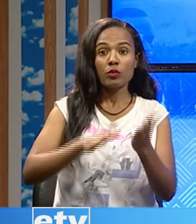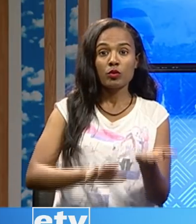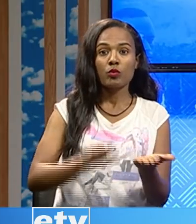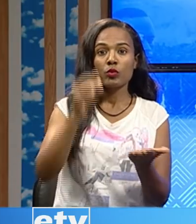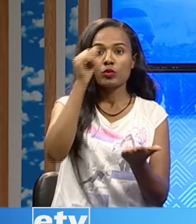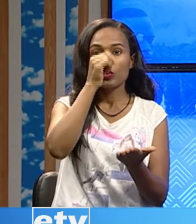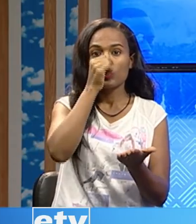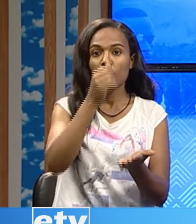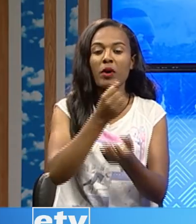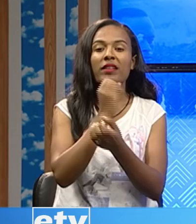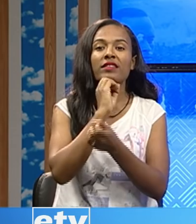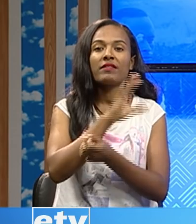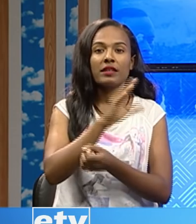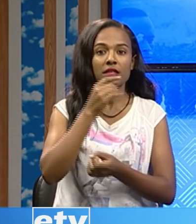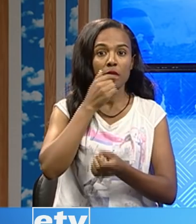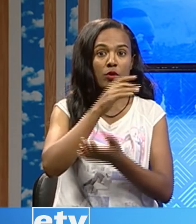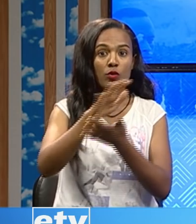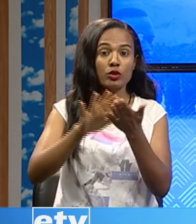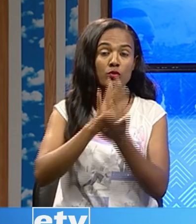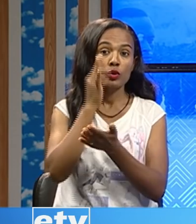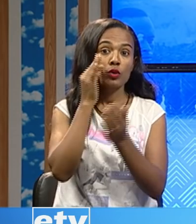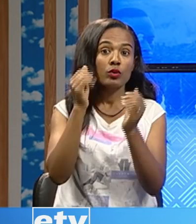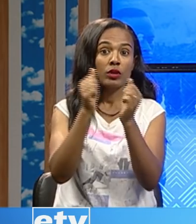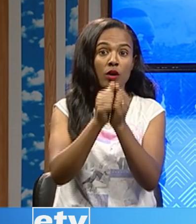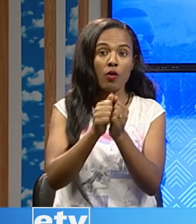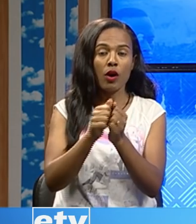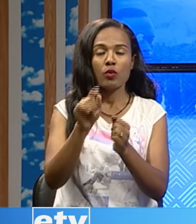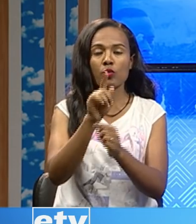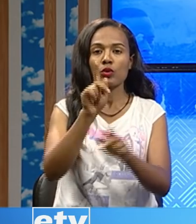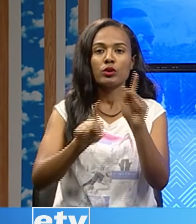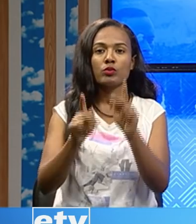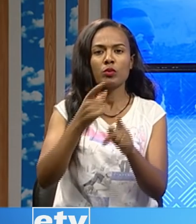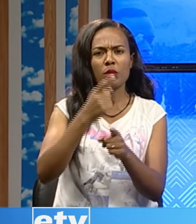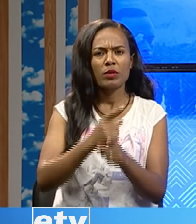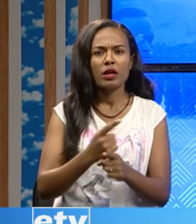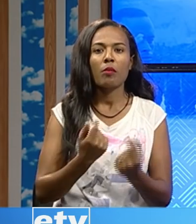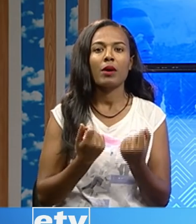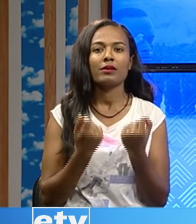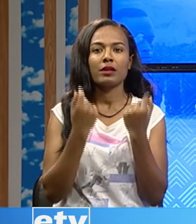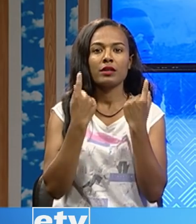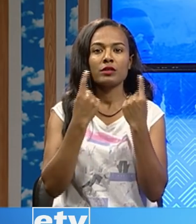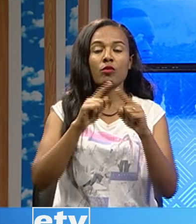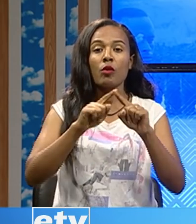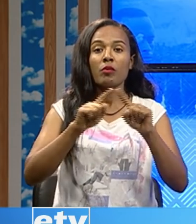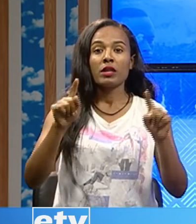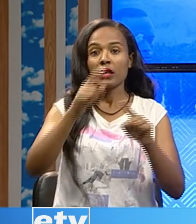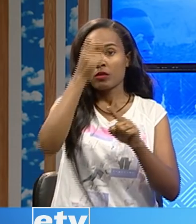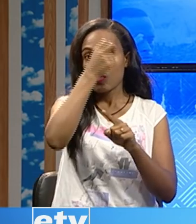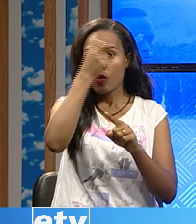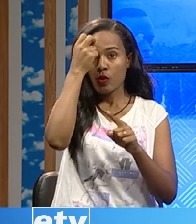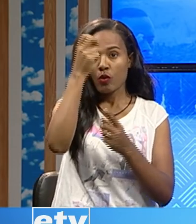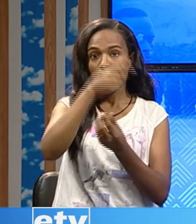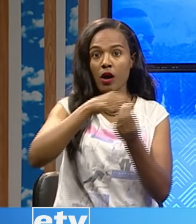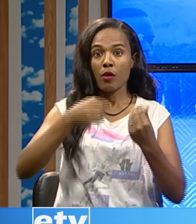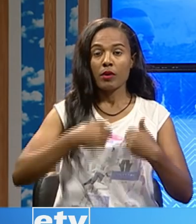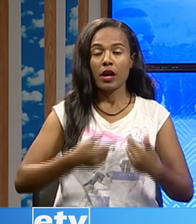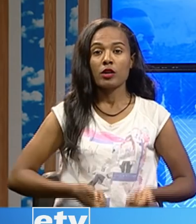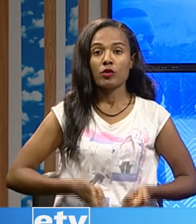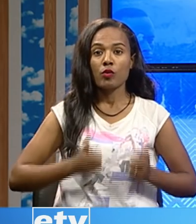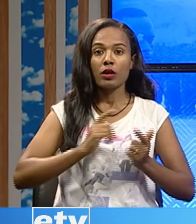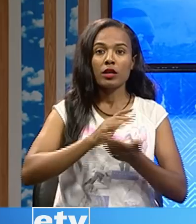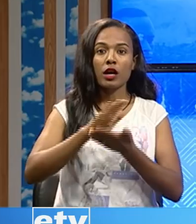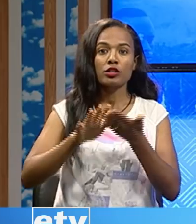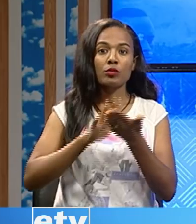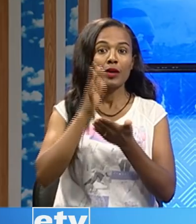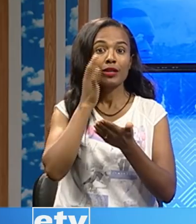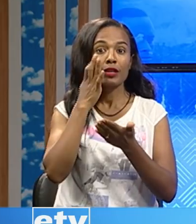ኢትዮጵያ ተፍረስ ከሚለው ከሽብርተኛው ህወሓት ጋር መሆኑን ህዝቡ በሚገባ ተገንዝቦ በተለይም በወሎ አካባቢ ያለው ኗሪ ያሸባሪው